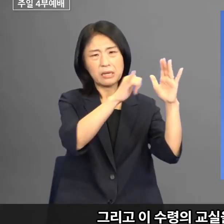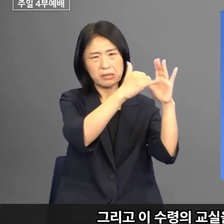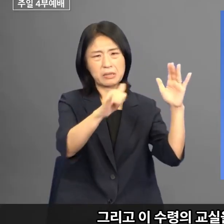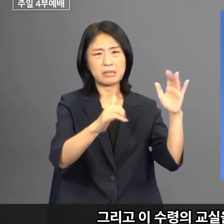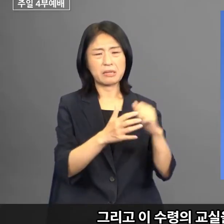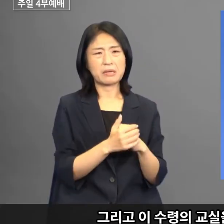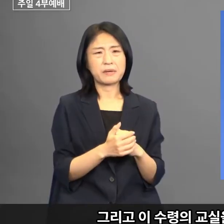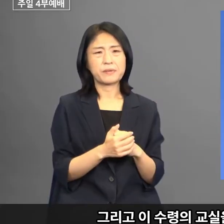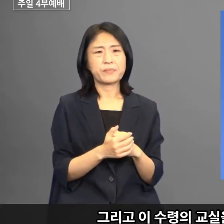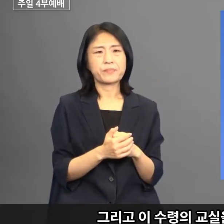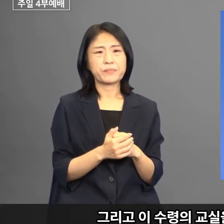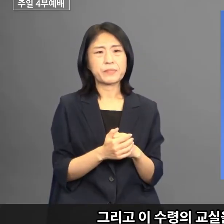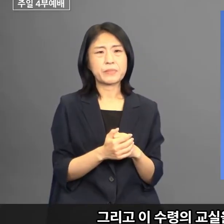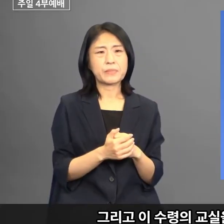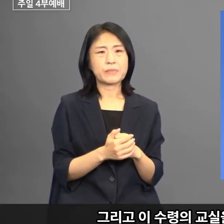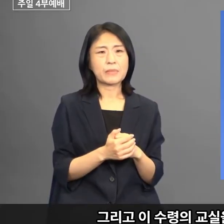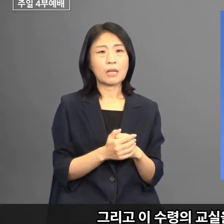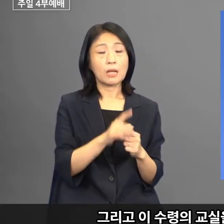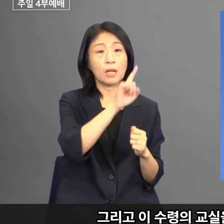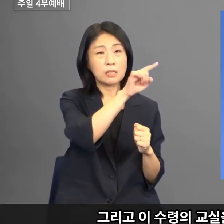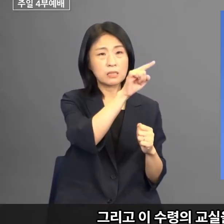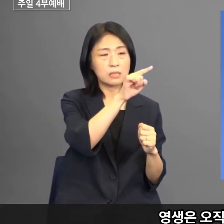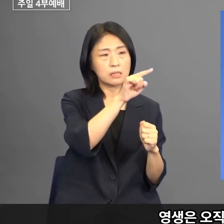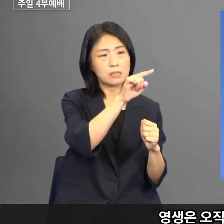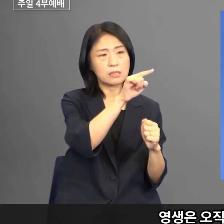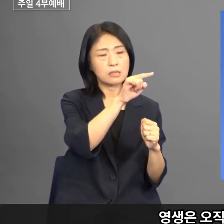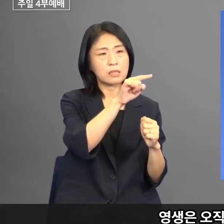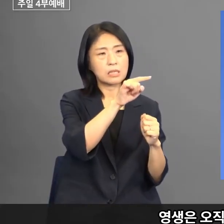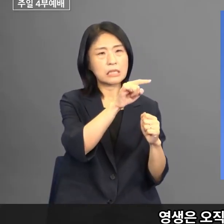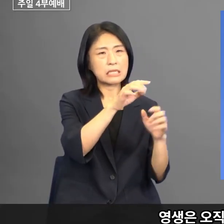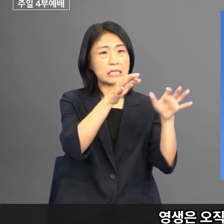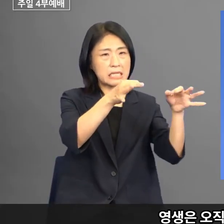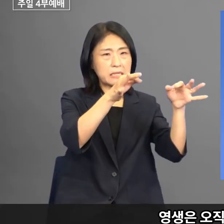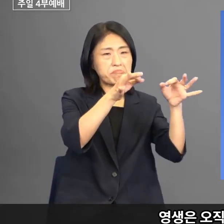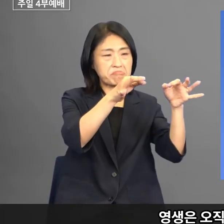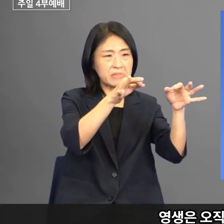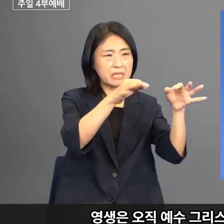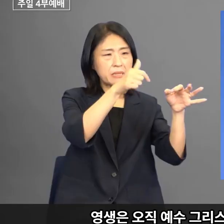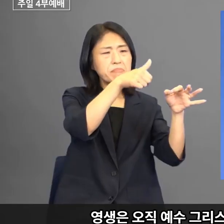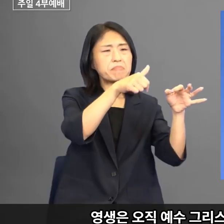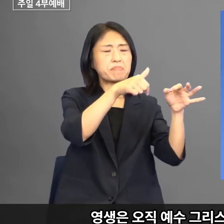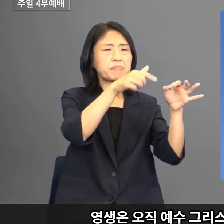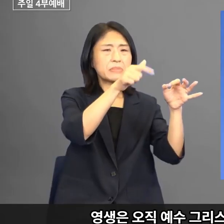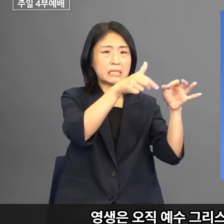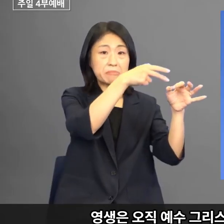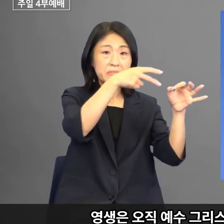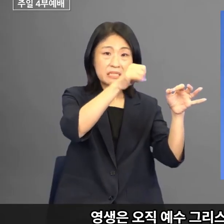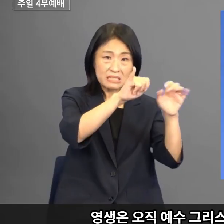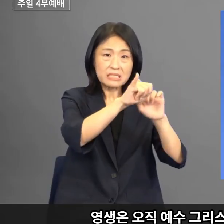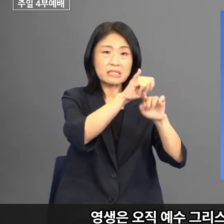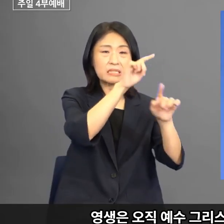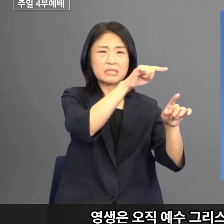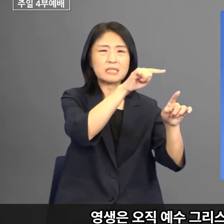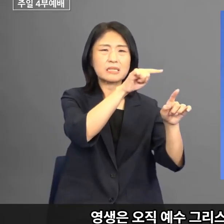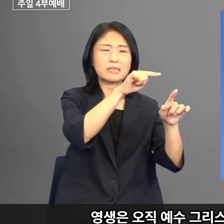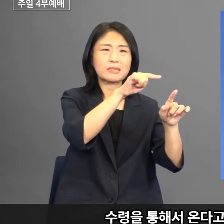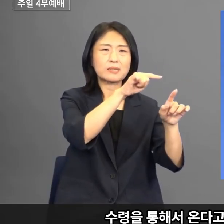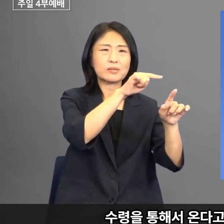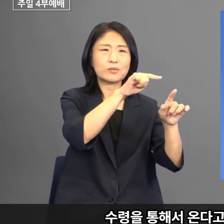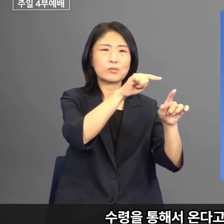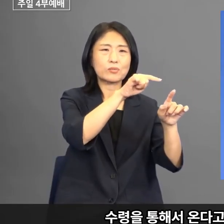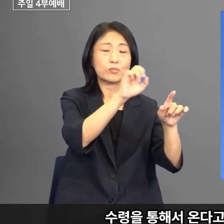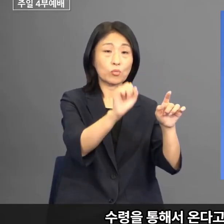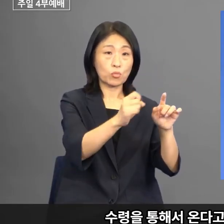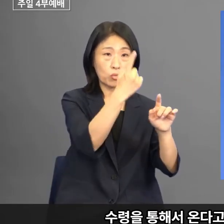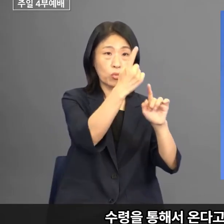그리고 이 수령의 교실을 통해 성경을 만들었어요. 영생은 오직 수령을 통해서. 영생은 오직 예수 그리스도를 통해서 온다고 하는데 거기는